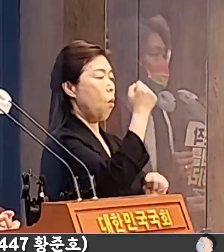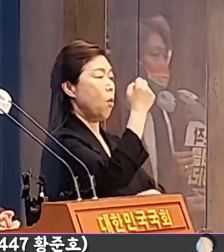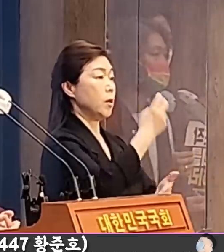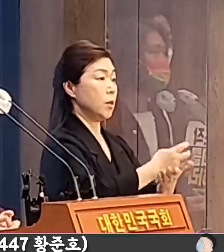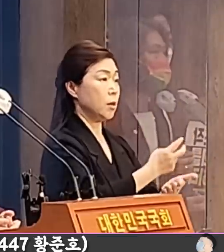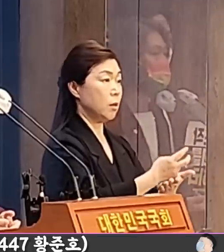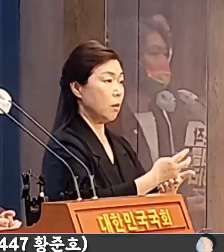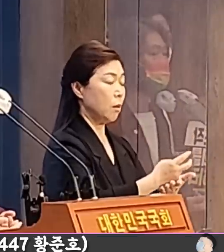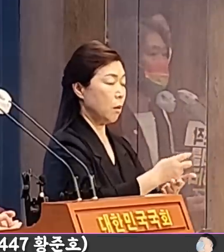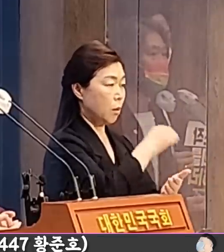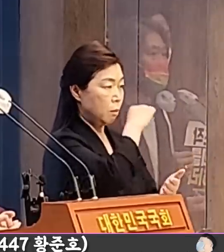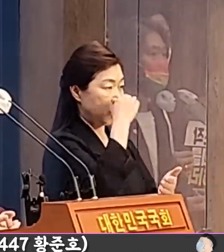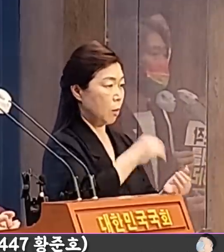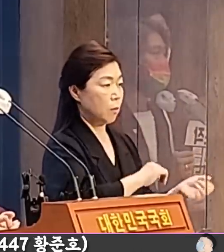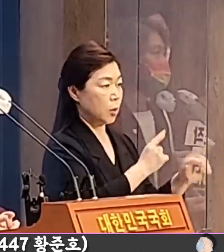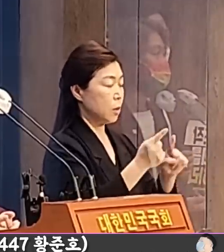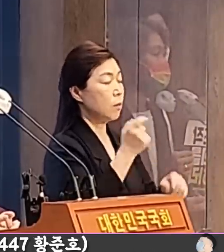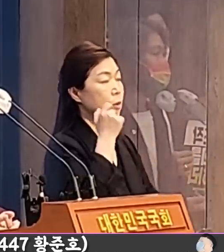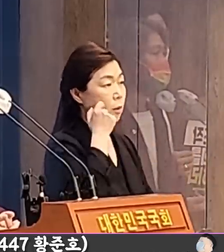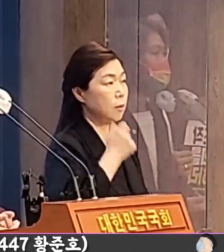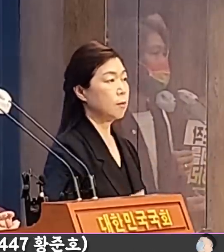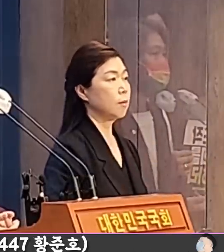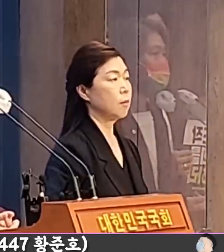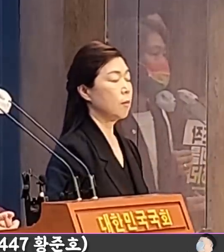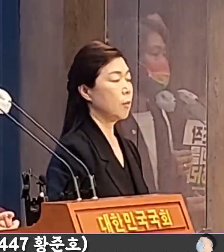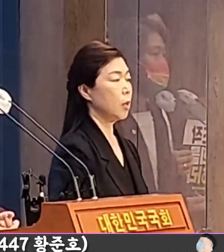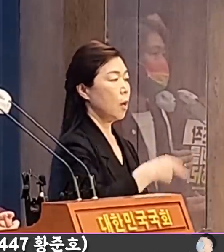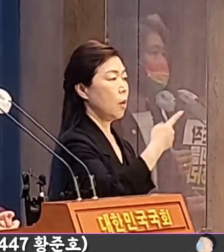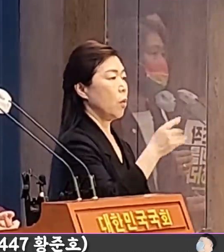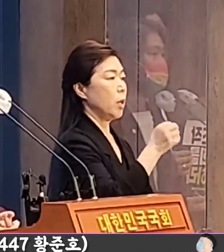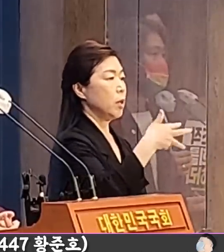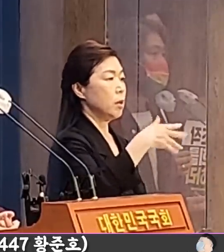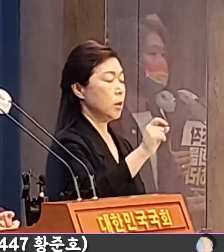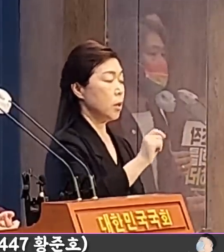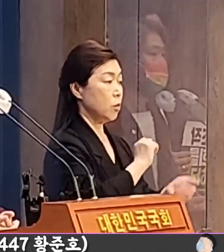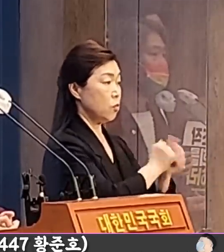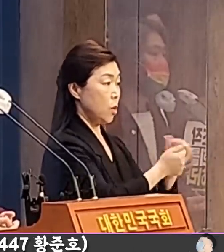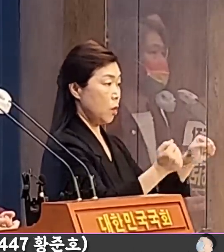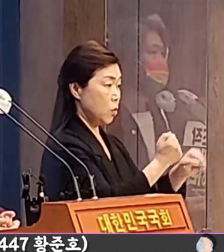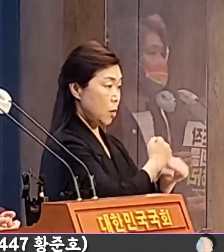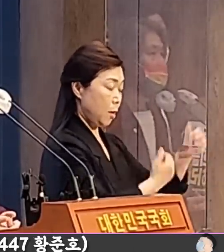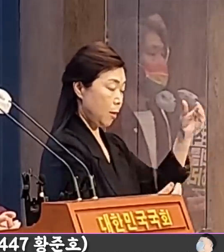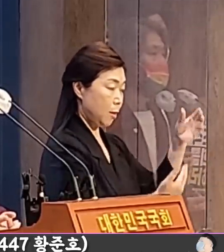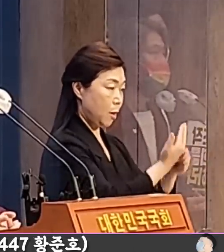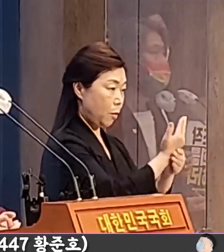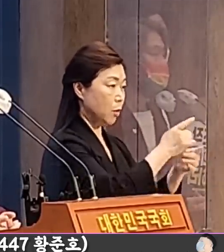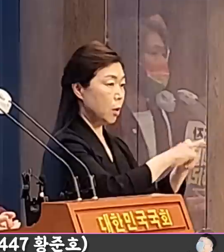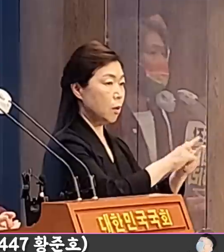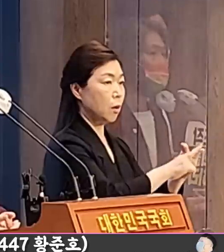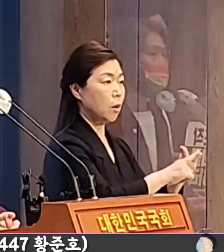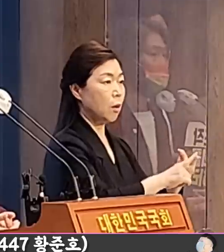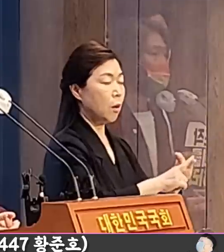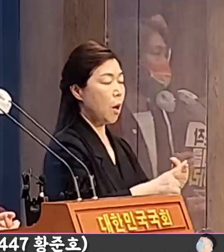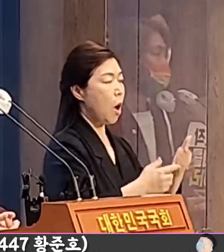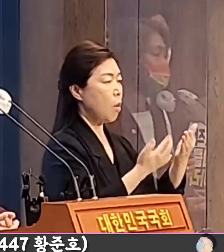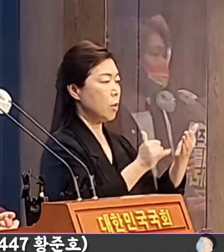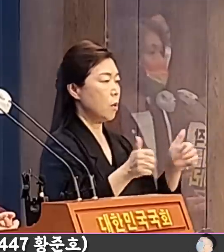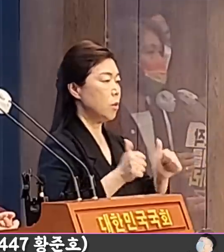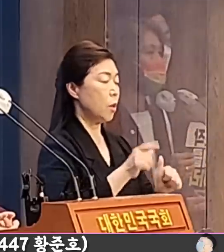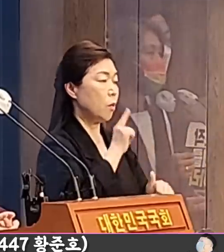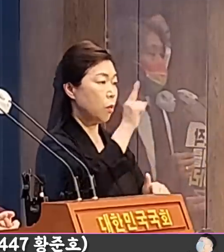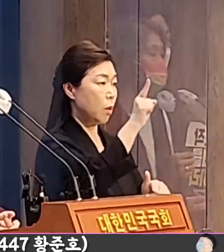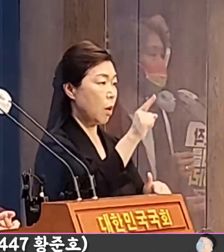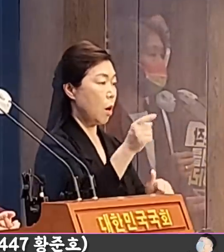원칙도 세워질 수 없습니다. 도이치모터스 주가 조작 사건에 대해서 이미 9명이